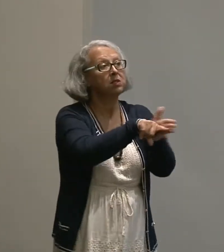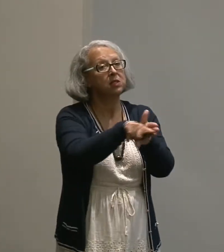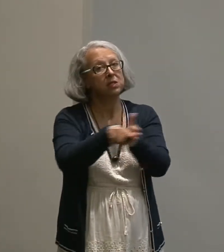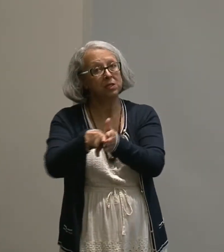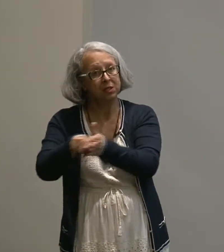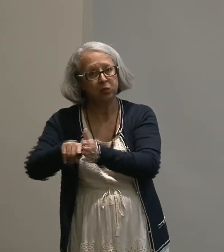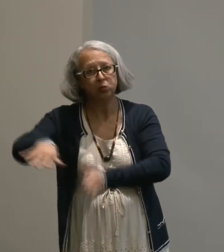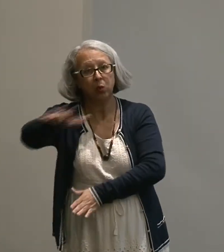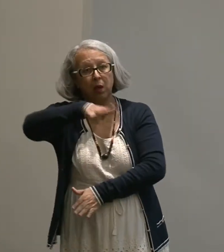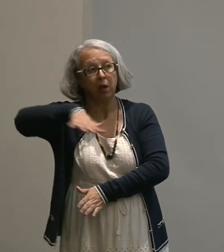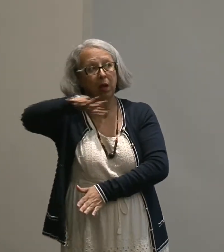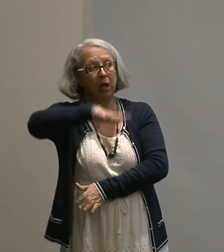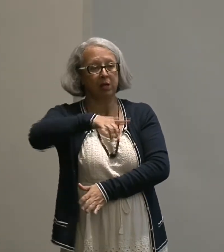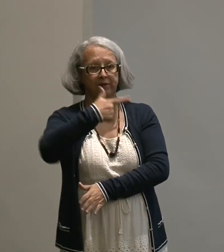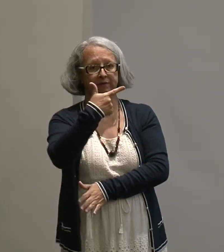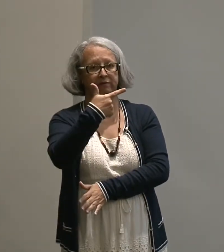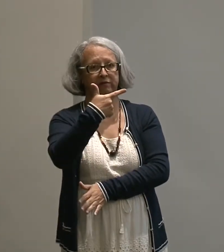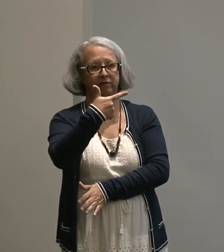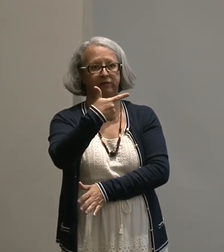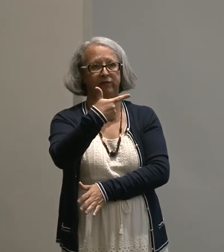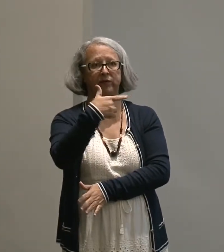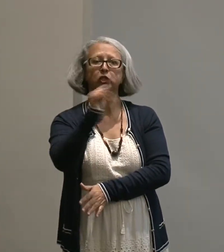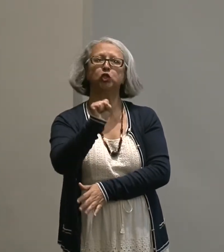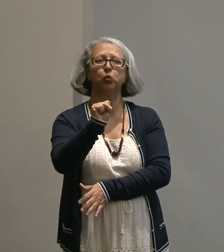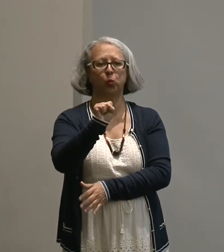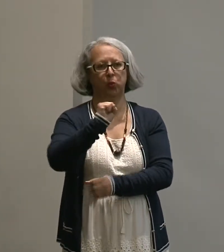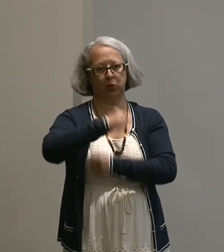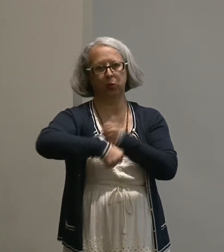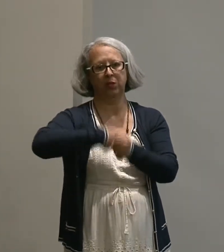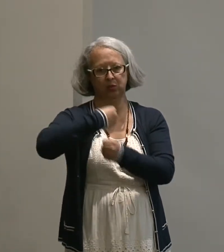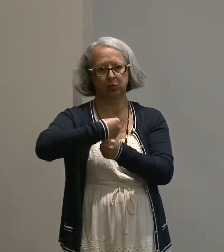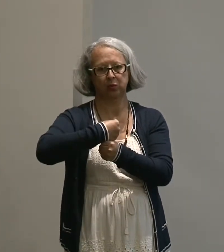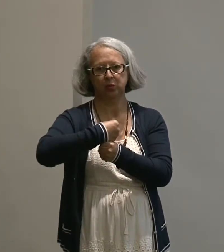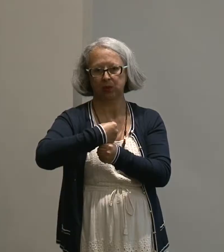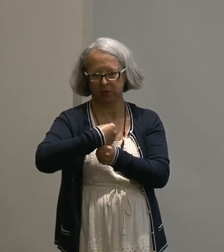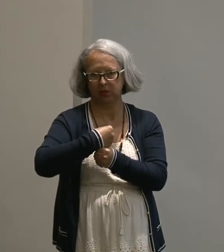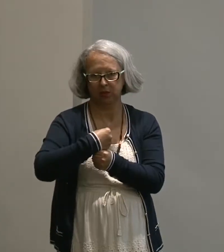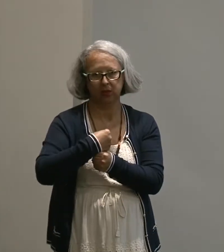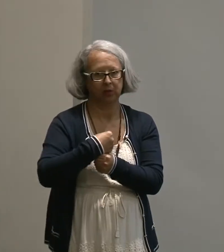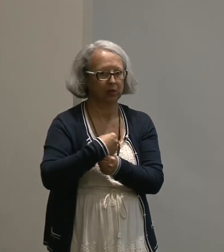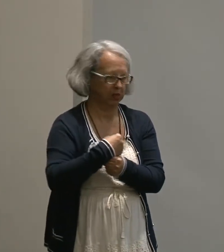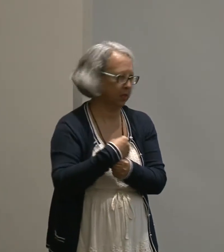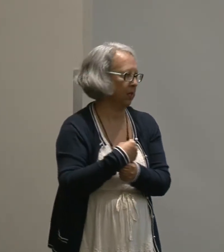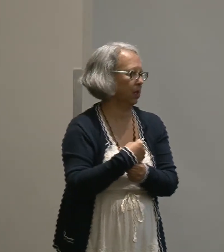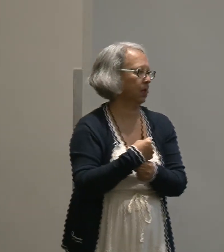usarmos outro sinal. Nas pesquisas que a gente fez já por 28 anos na área,